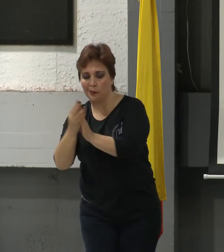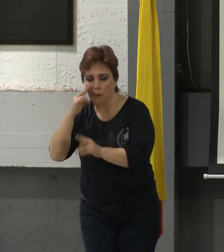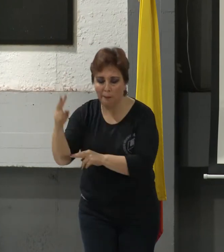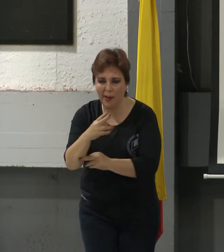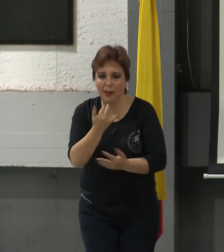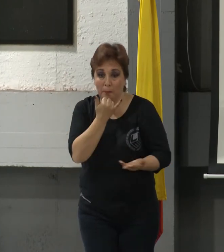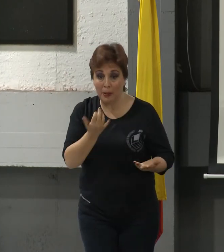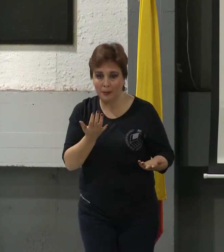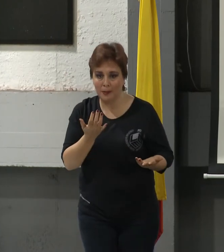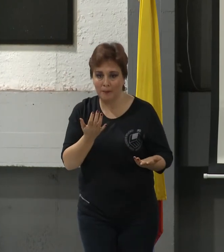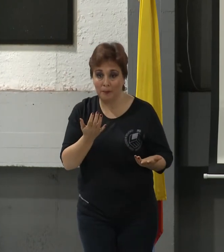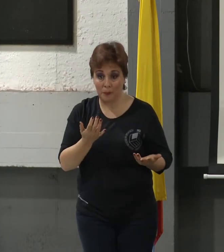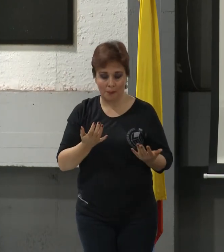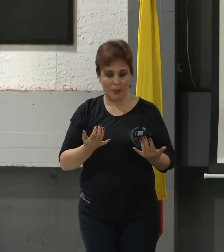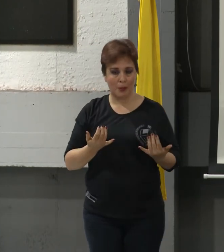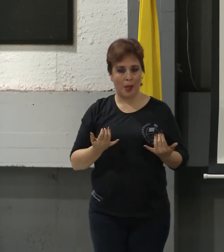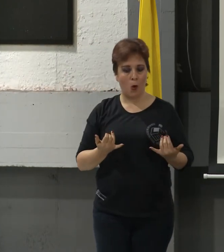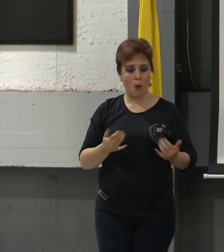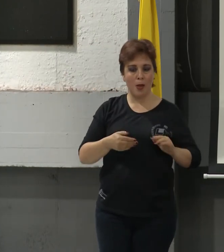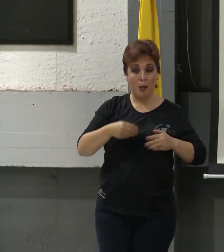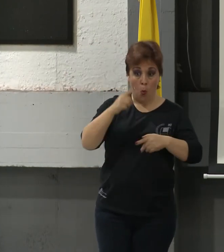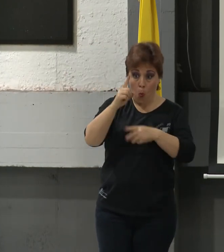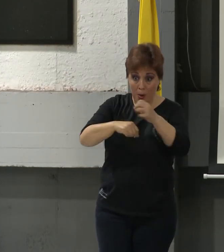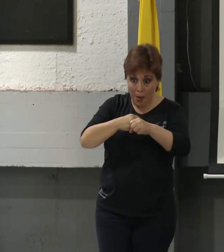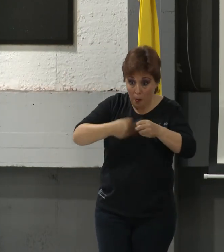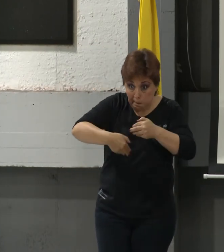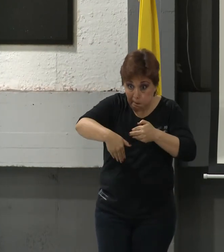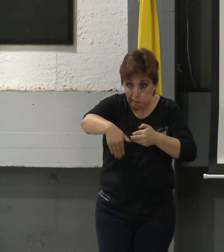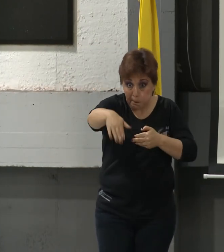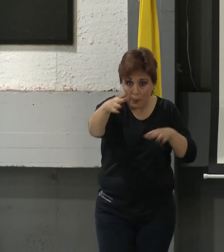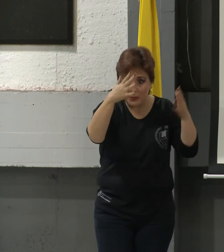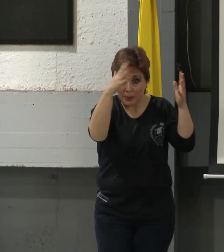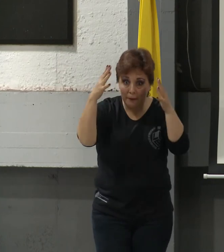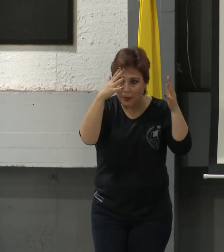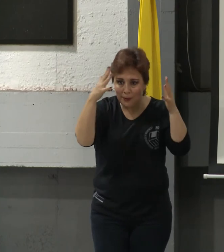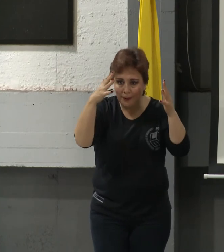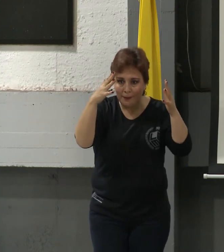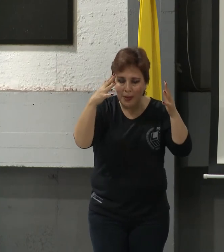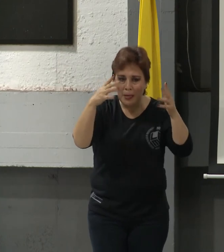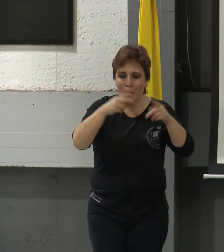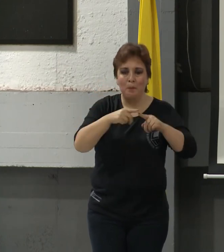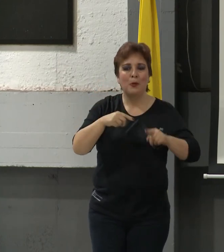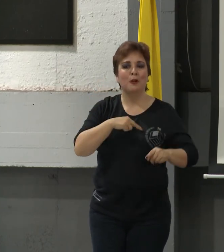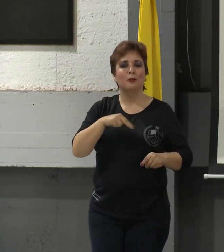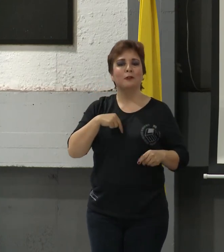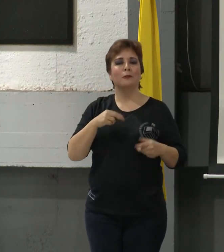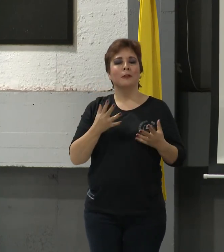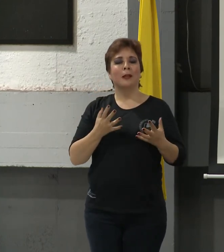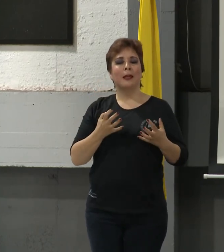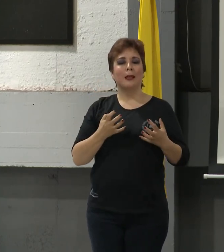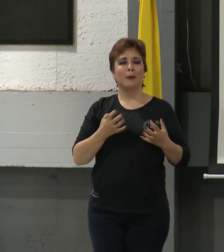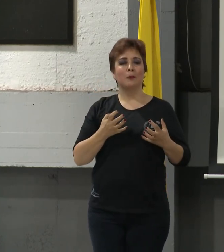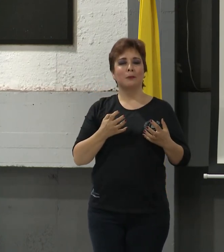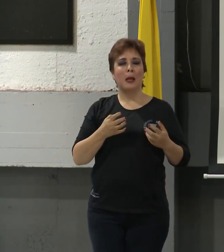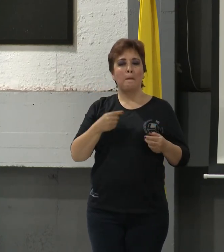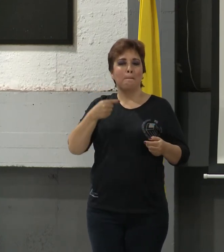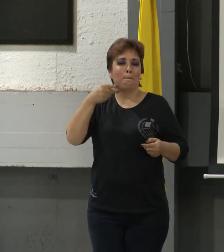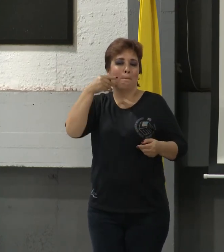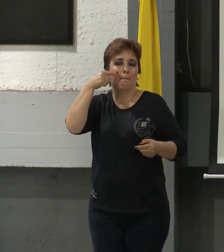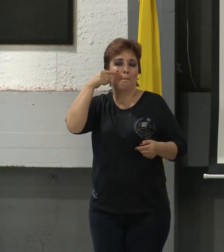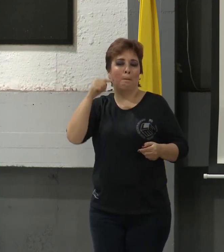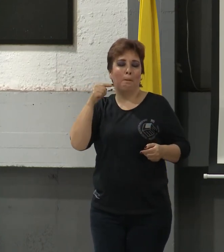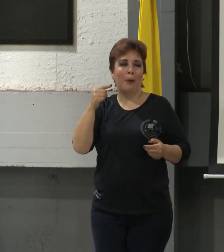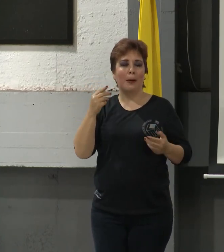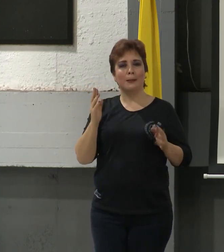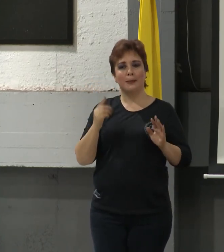de sus momentos un año de celebraciones que queremos que se vuelvan una ventana una vitrina para que